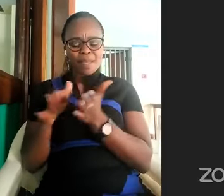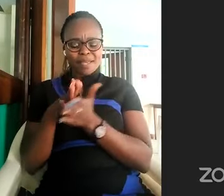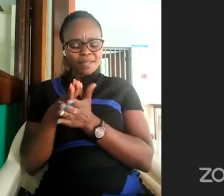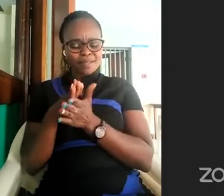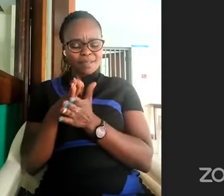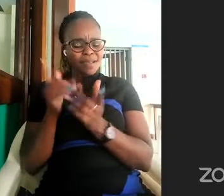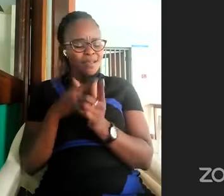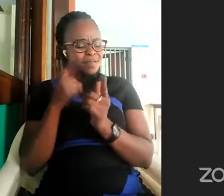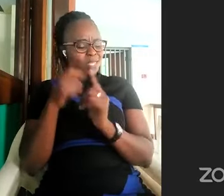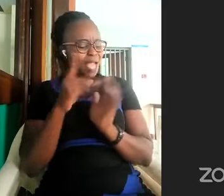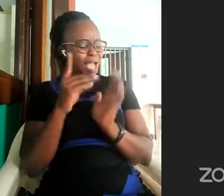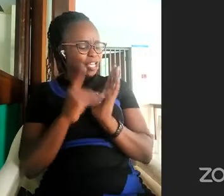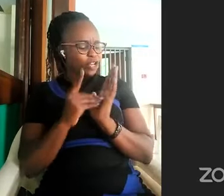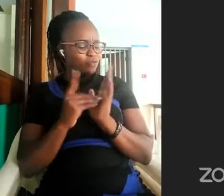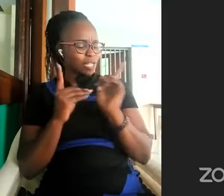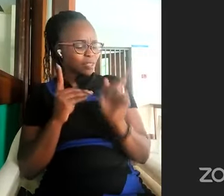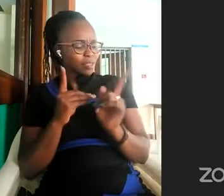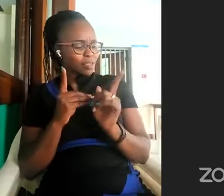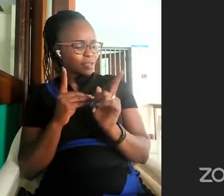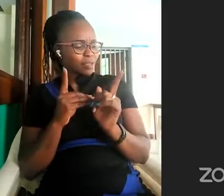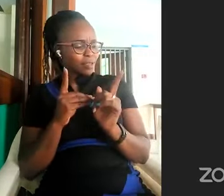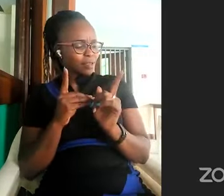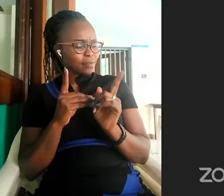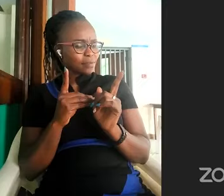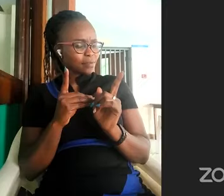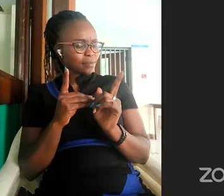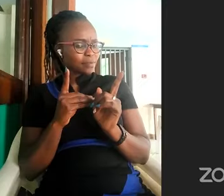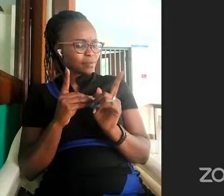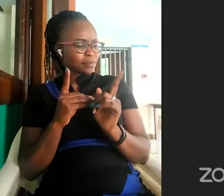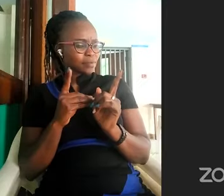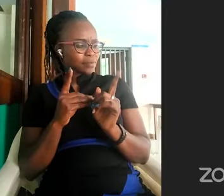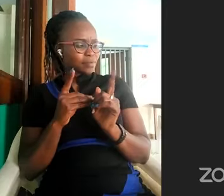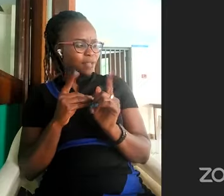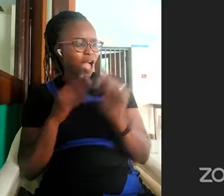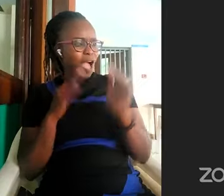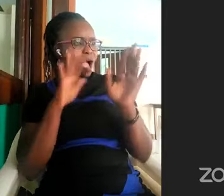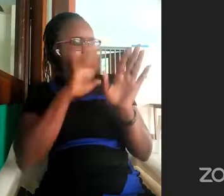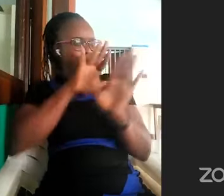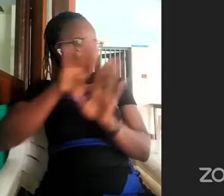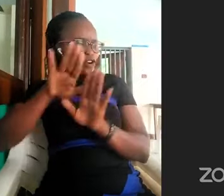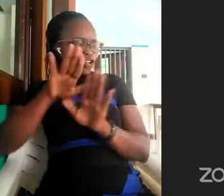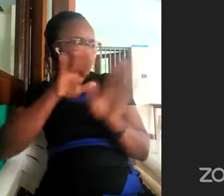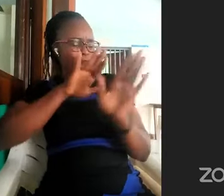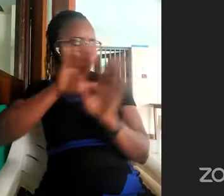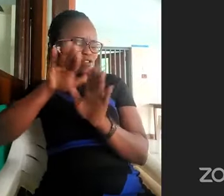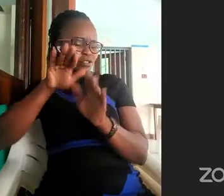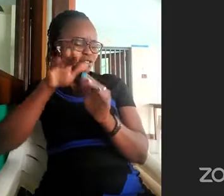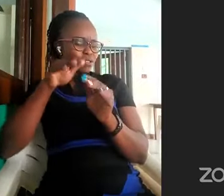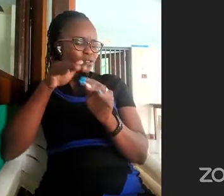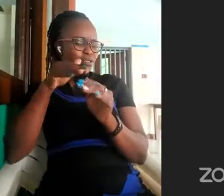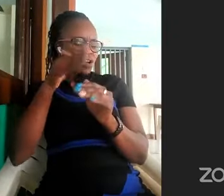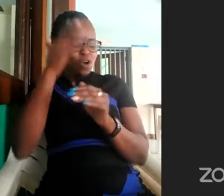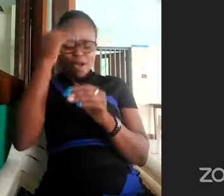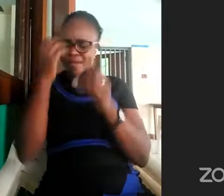kazi anajaribu kumkwepa kwa sababu hamuelewi vile anataka kitu gani anataka. So wewe ambaye